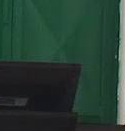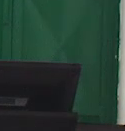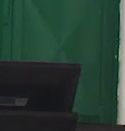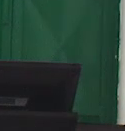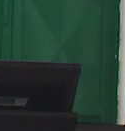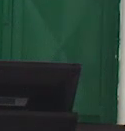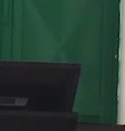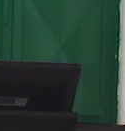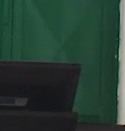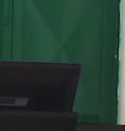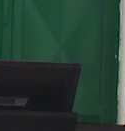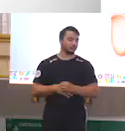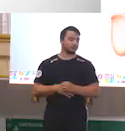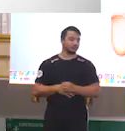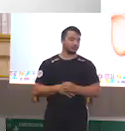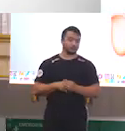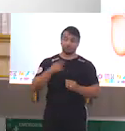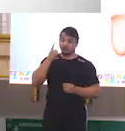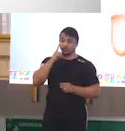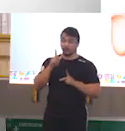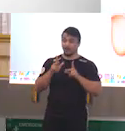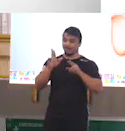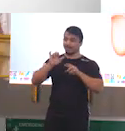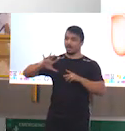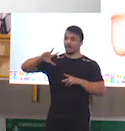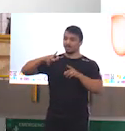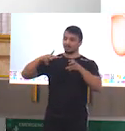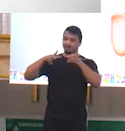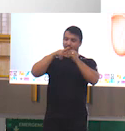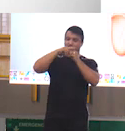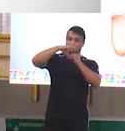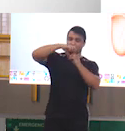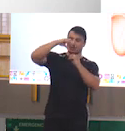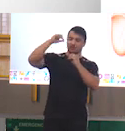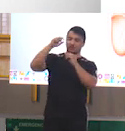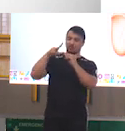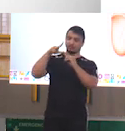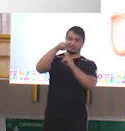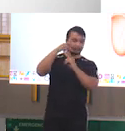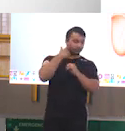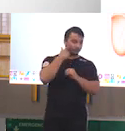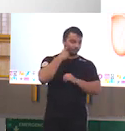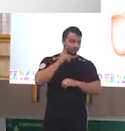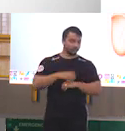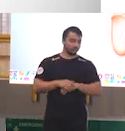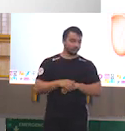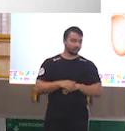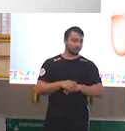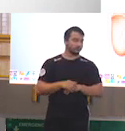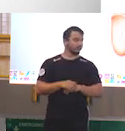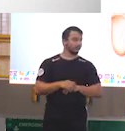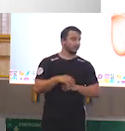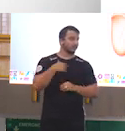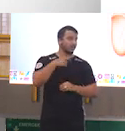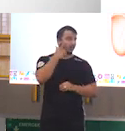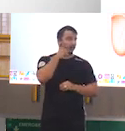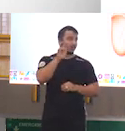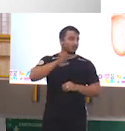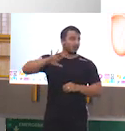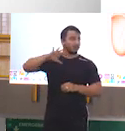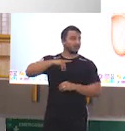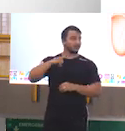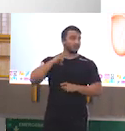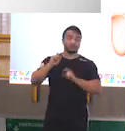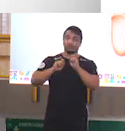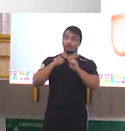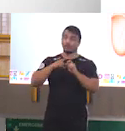Vai passar. Bom, essa imagem aí, turma, é da vasectomia, tá ok? Observe que na vasectomia,